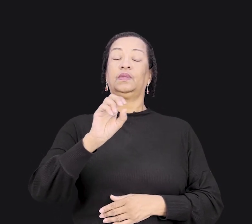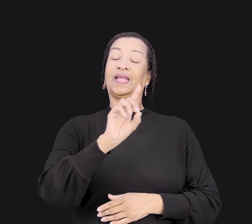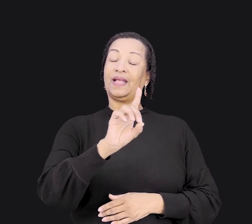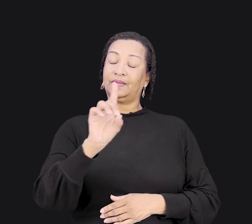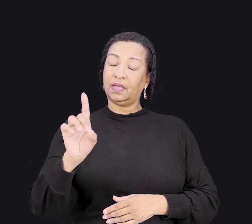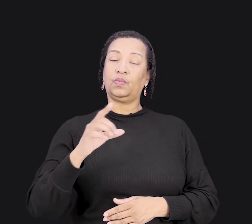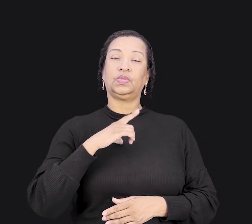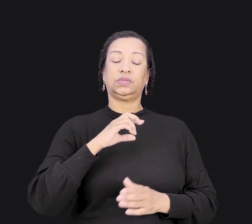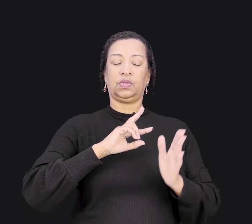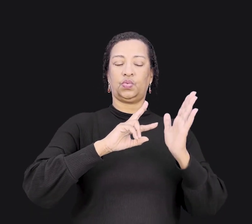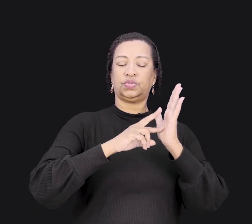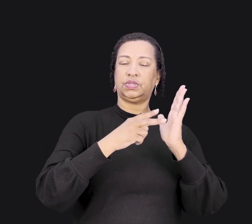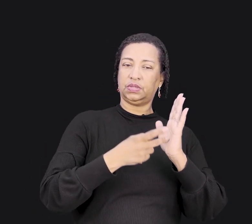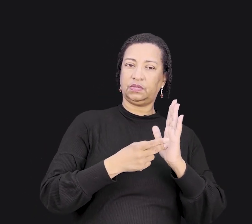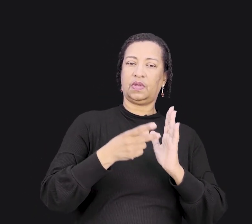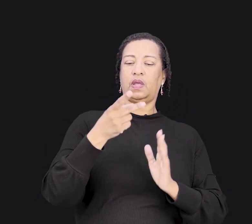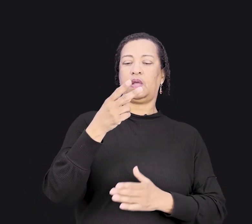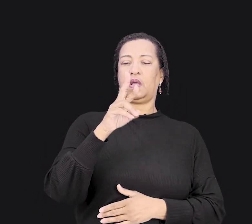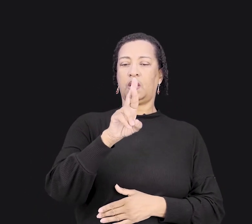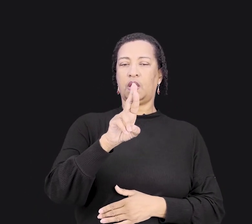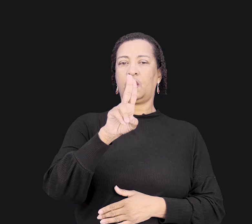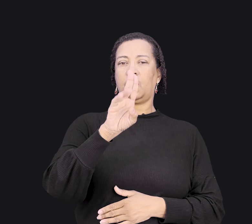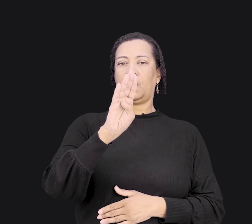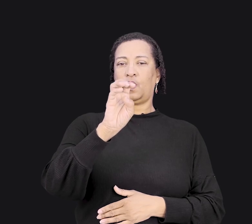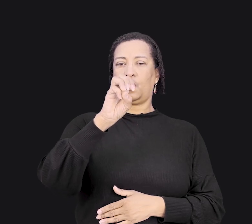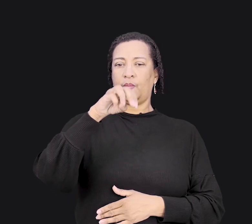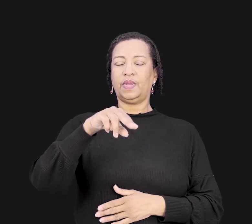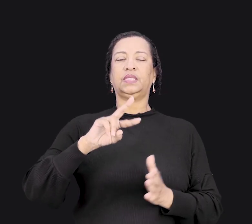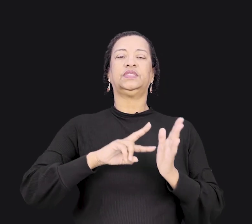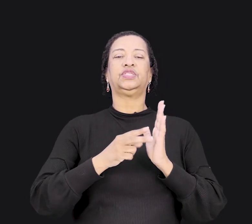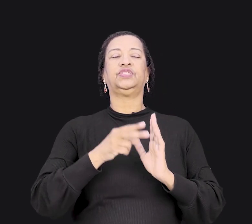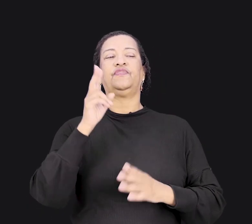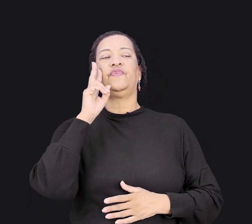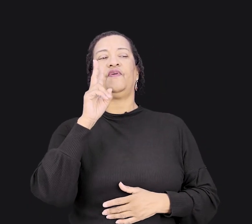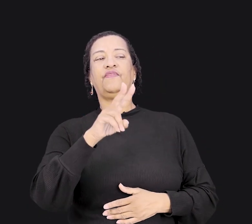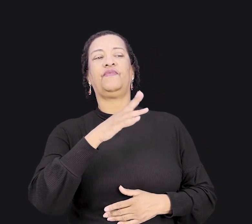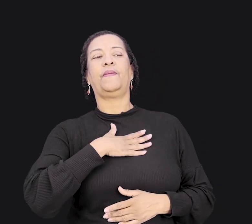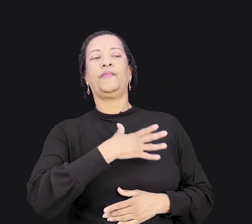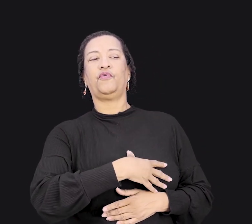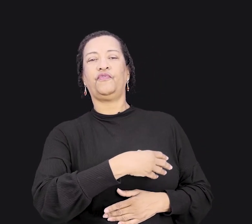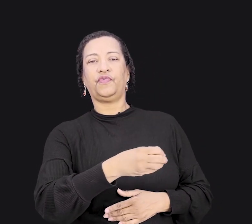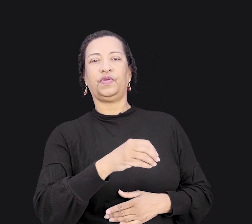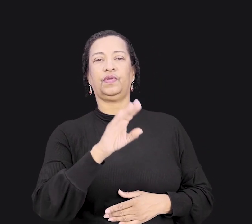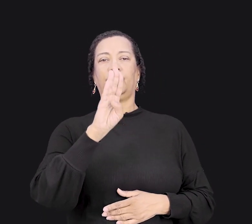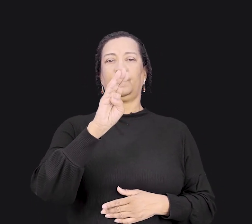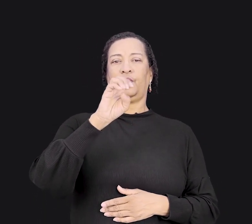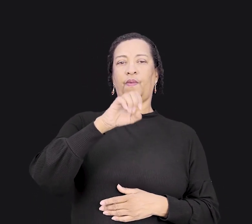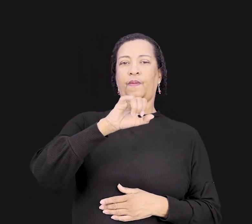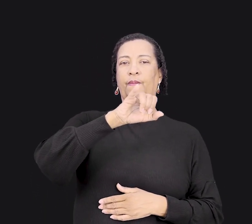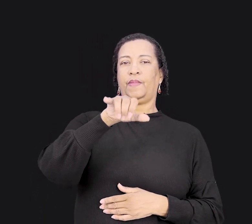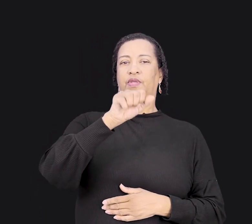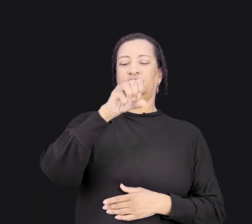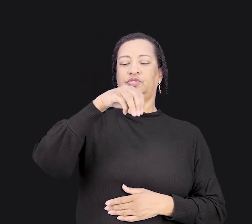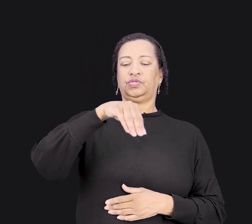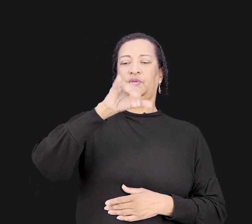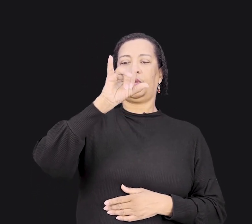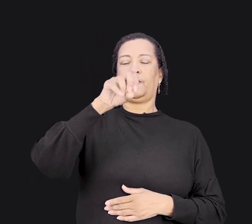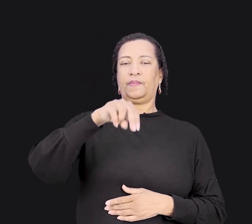significado. Por exemplo, Ruben significa veja meu filho. Benjamim significa filho da minha mão direita. E